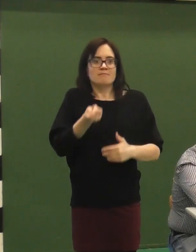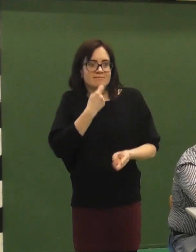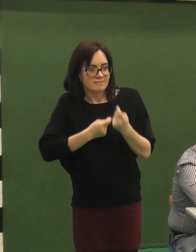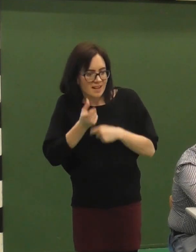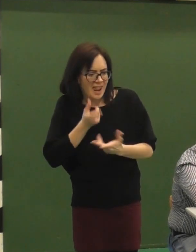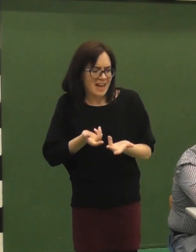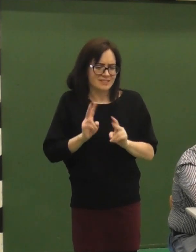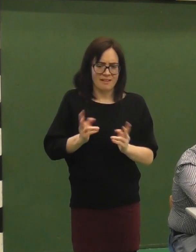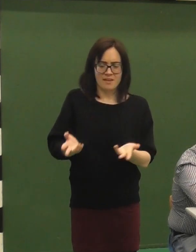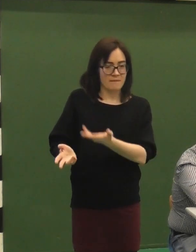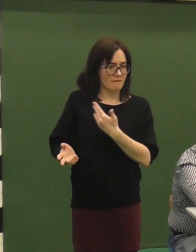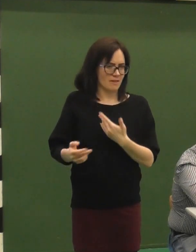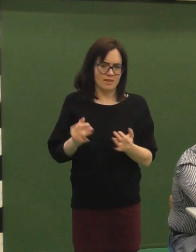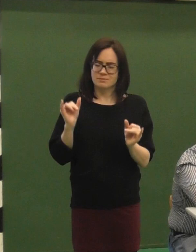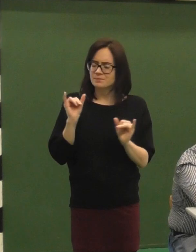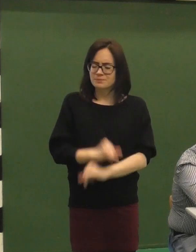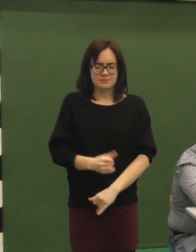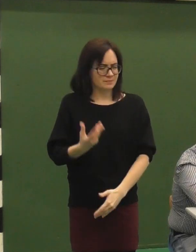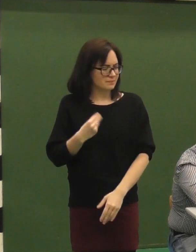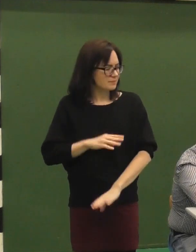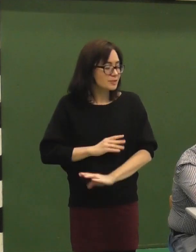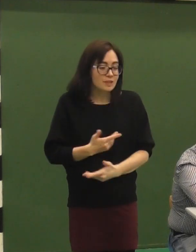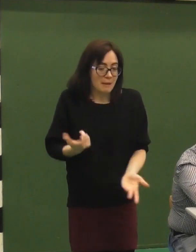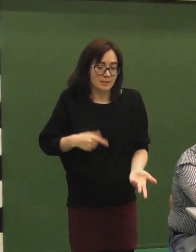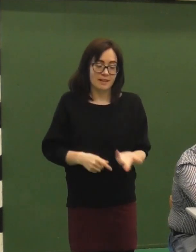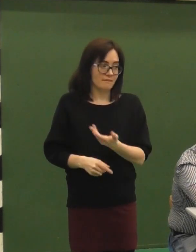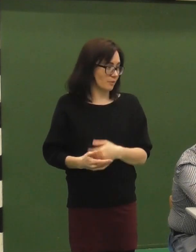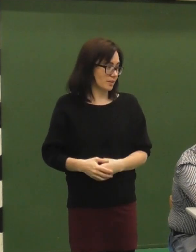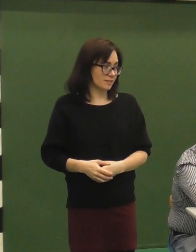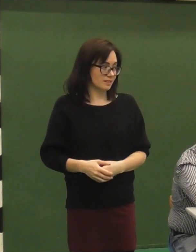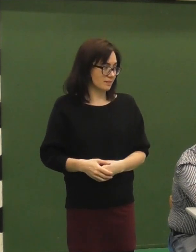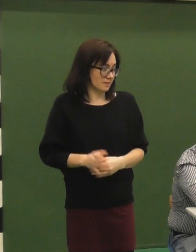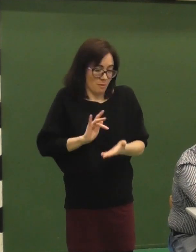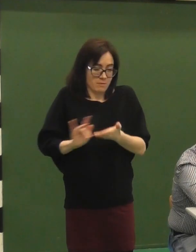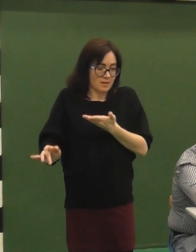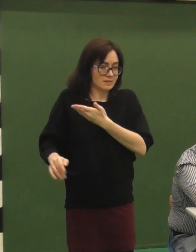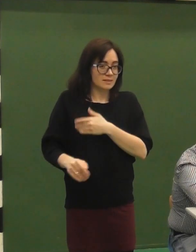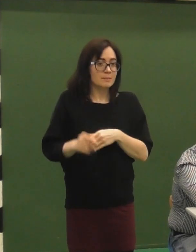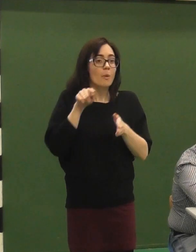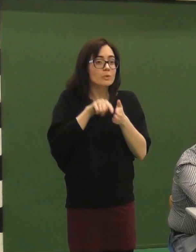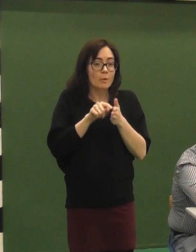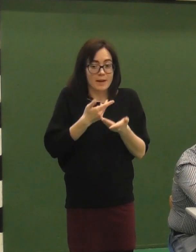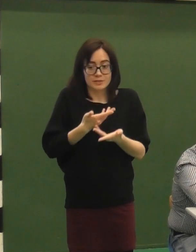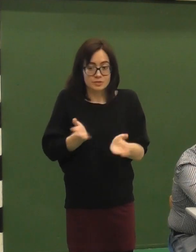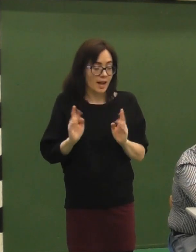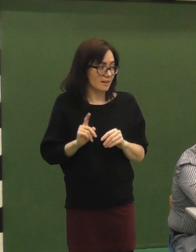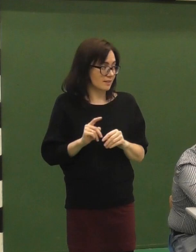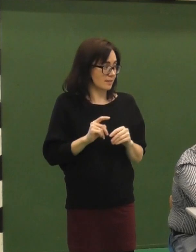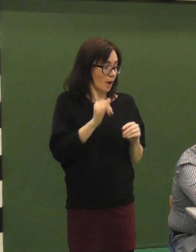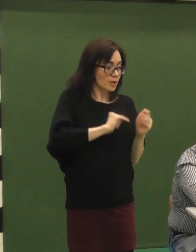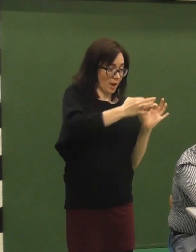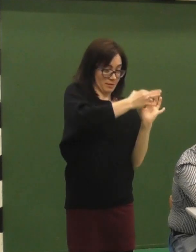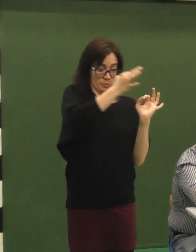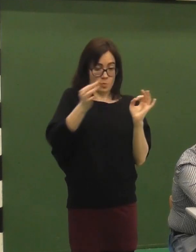ide-haza. És semmi nem volt. Még októberben sem. Édesapám valakitől kapott